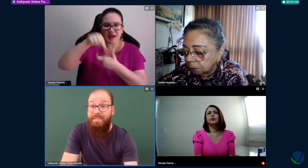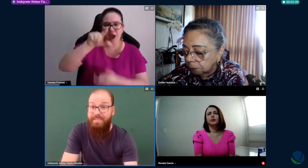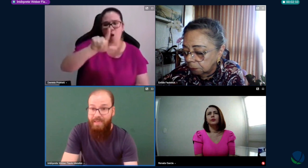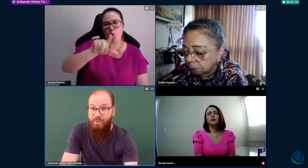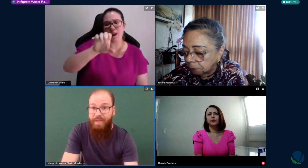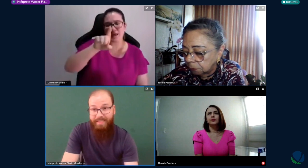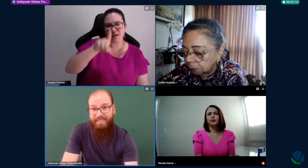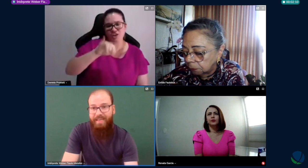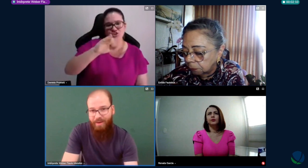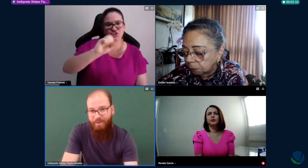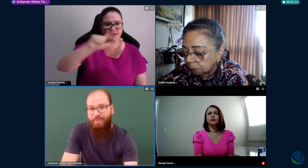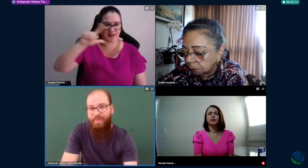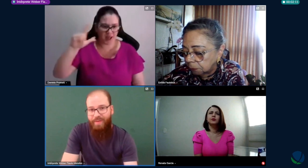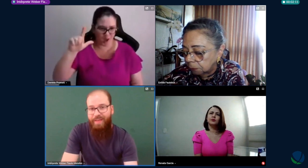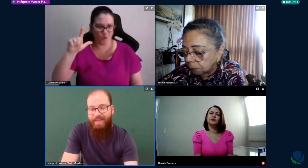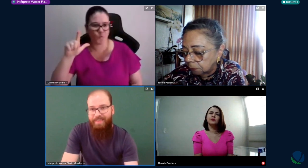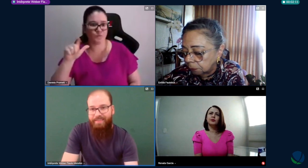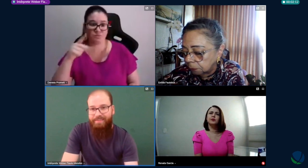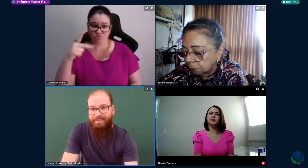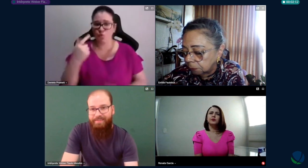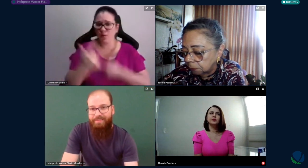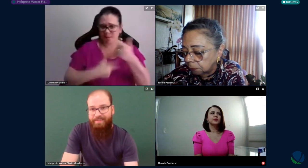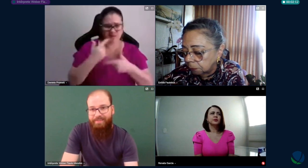na expansão lexical.